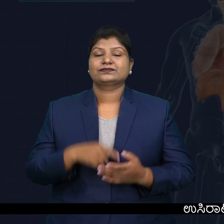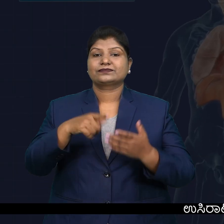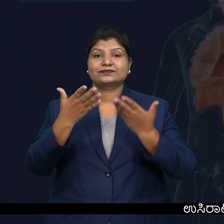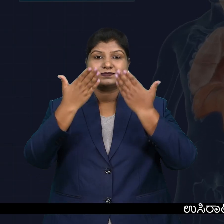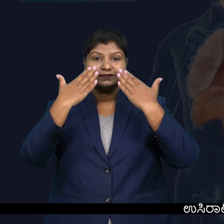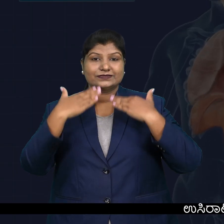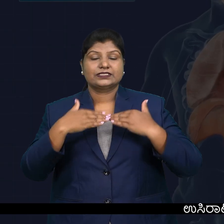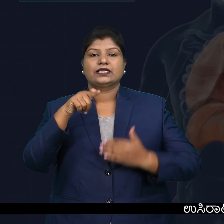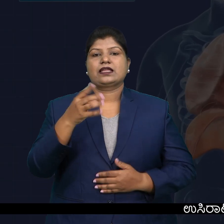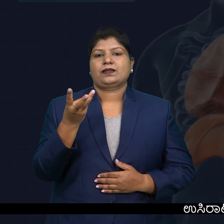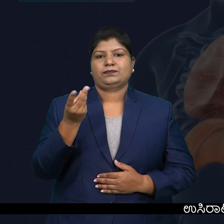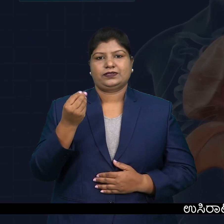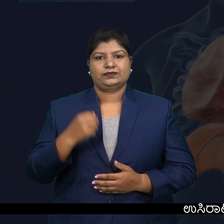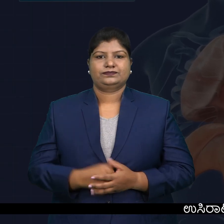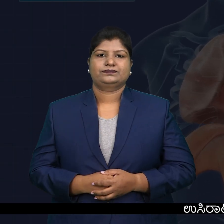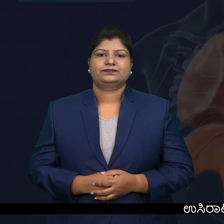ಉಸಿರಾಟದ ಪ್ರಮಾಣ,